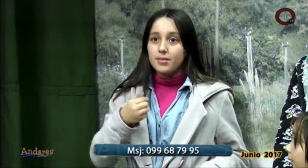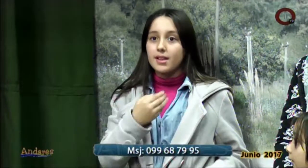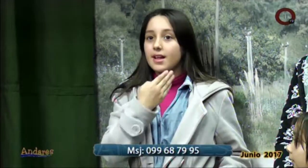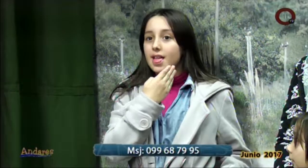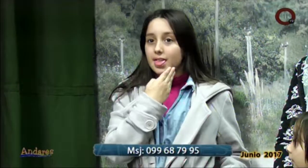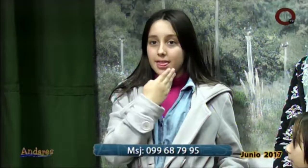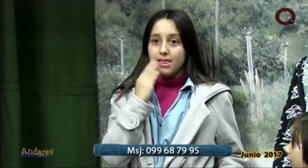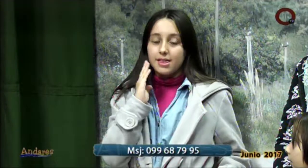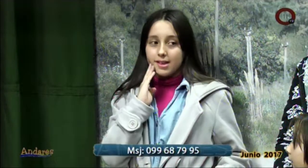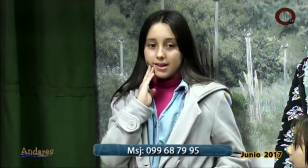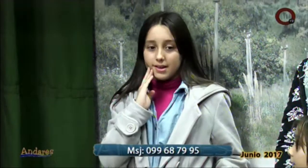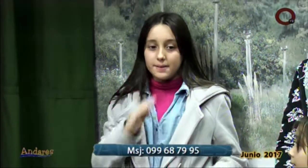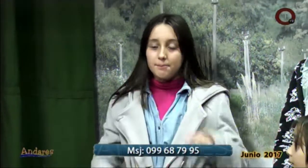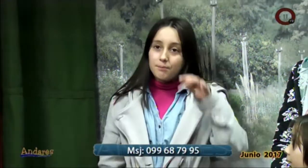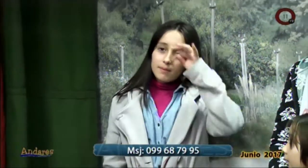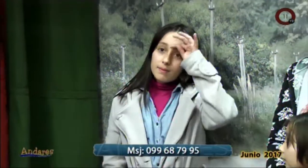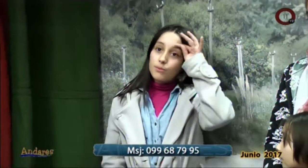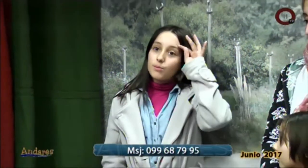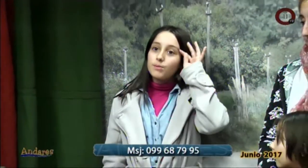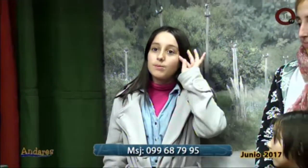Tatiana Y mi seña